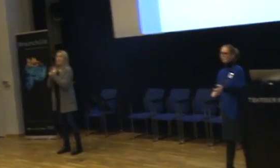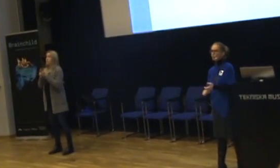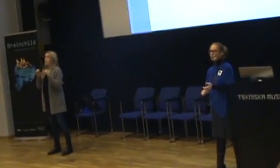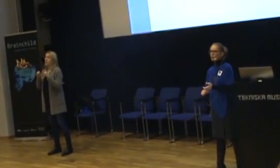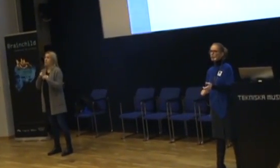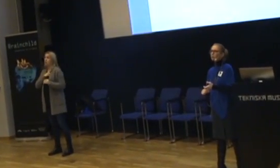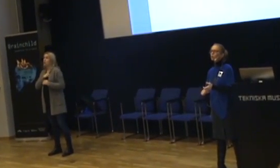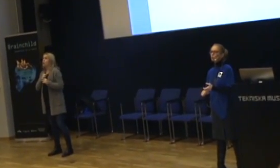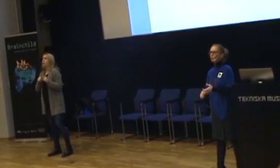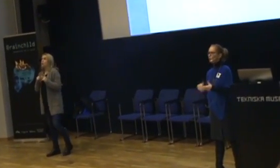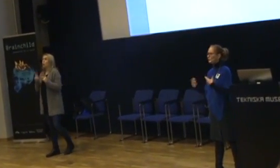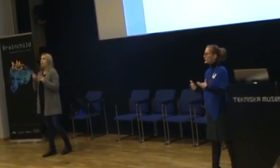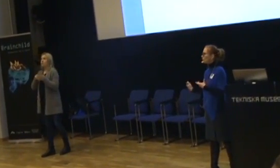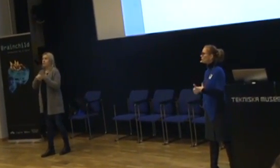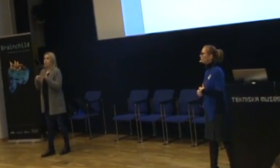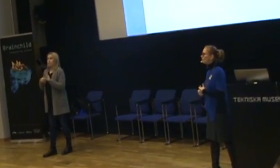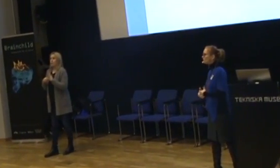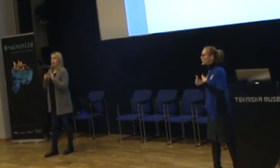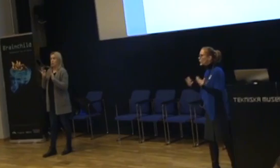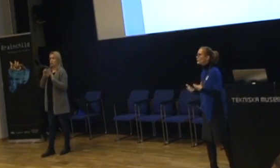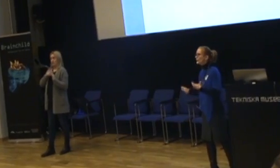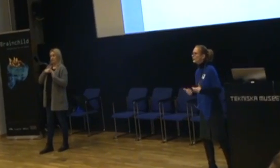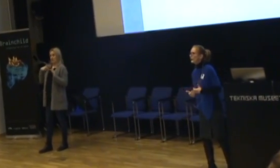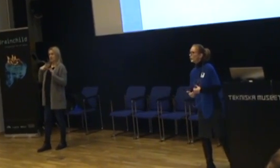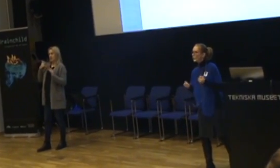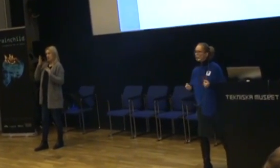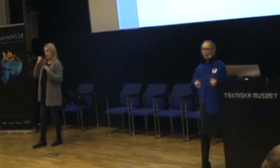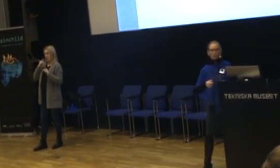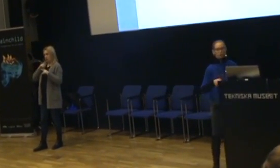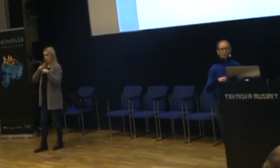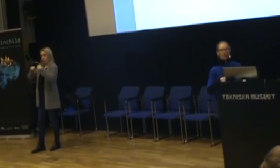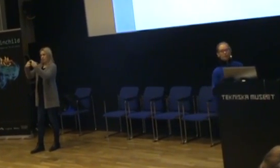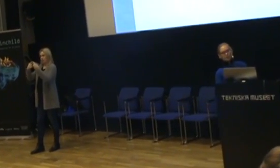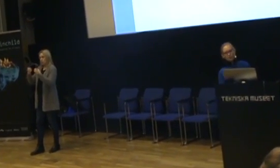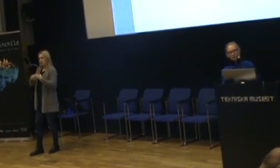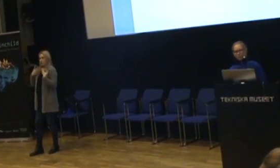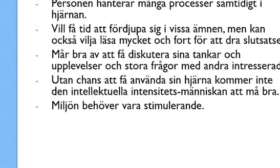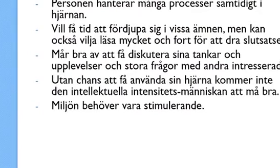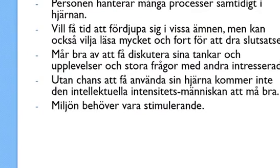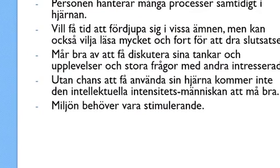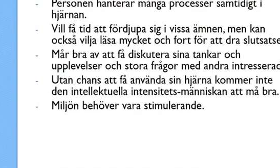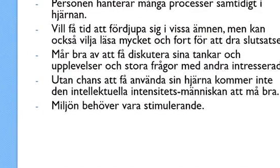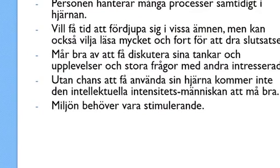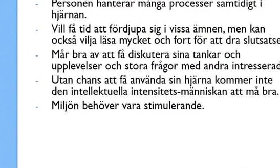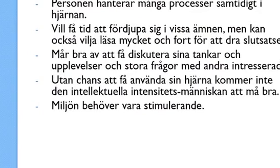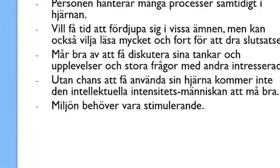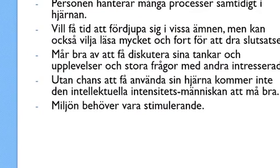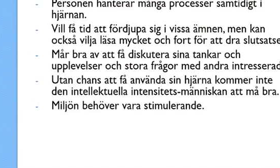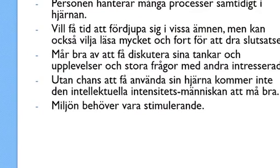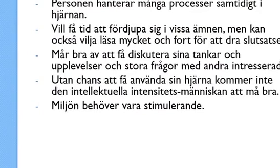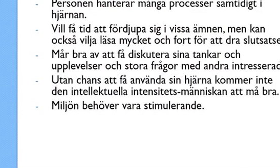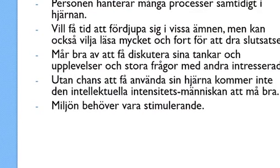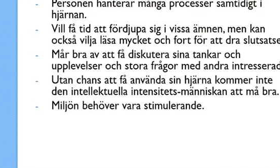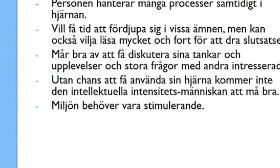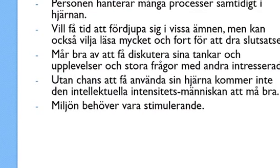sen också. Metoder för. Hur kan vi få utveckla det här. Och stimulera oss själva. Så miljön för den här